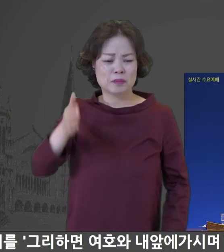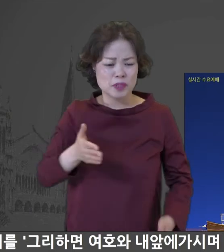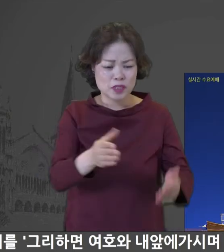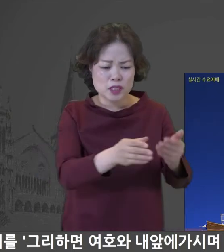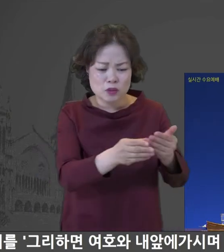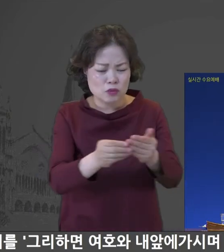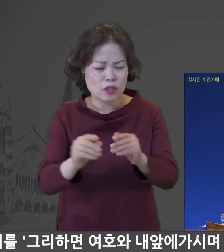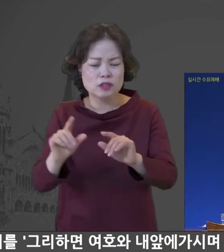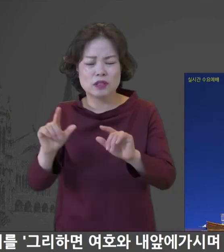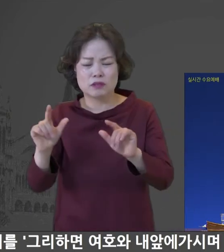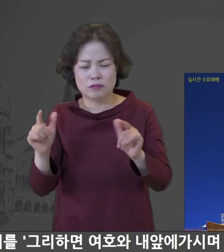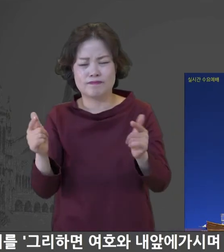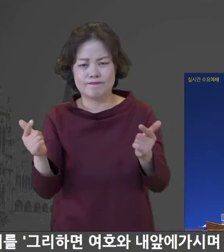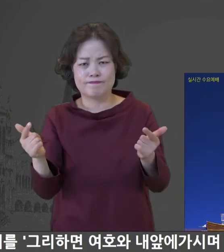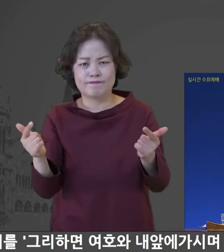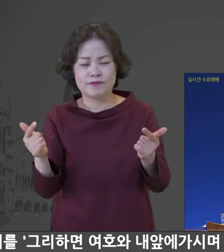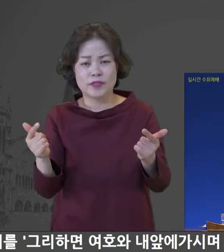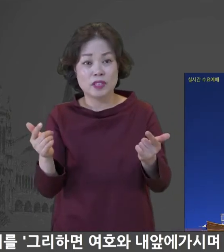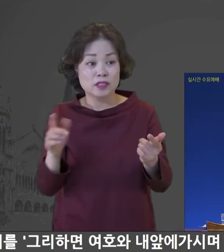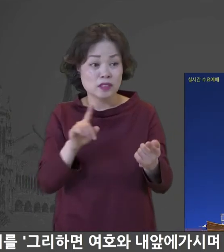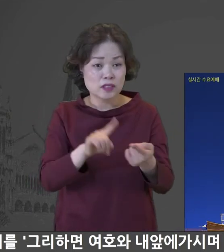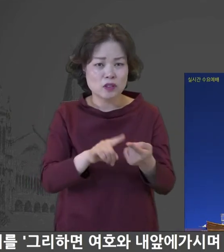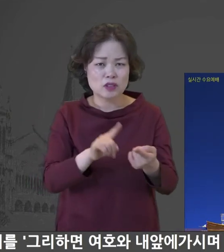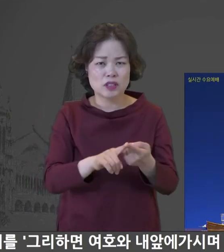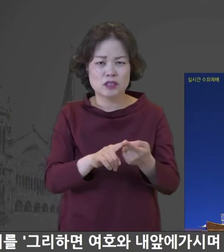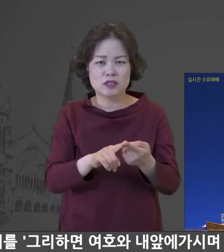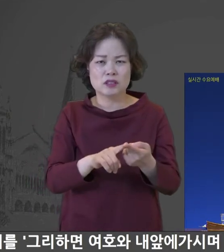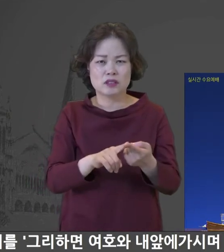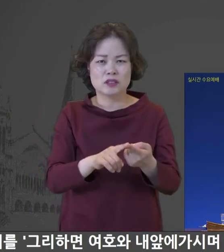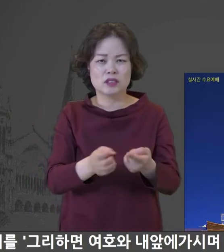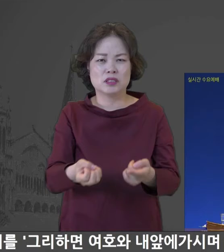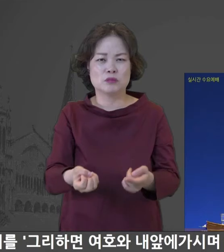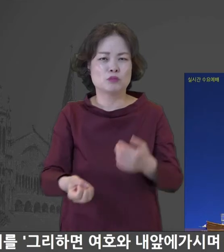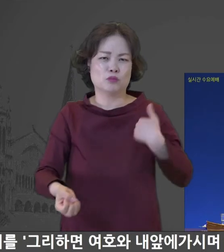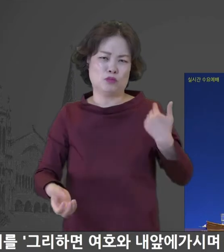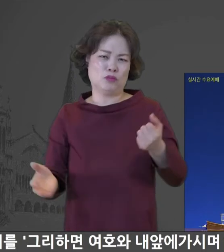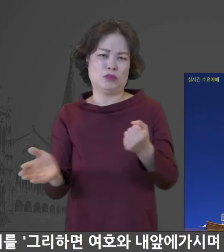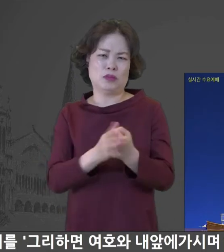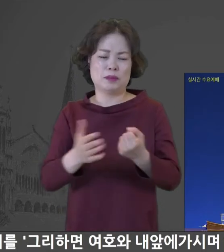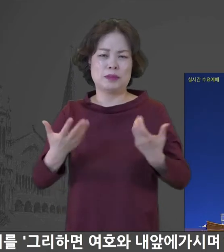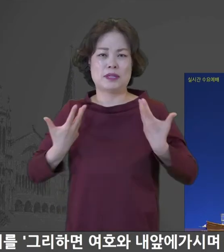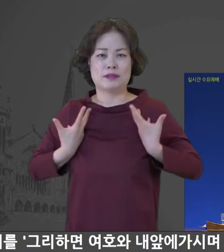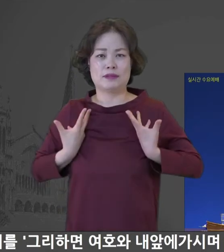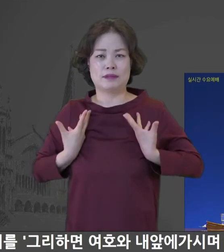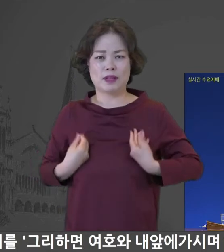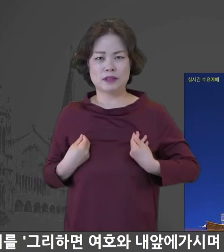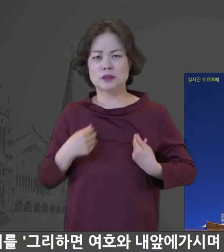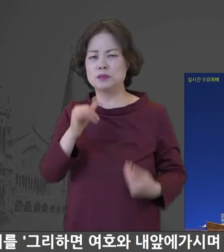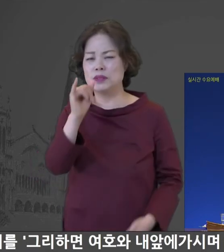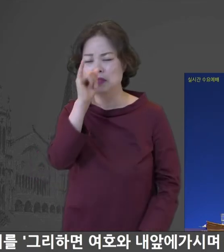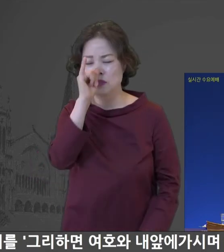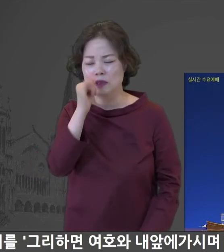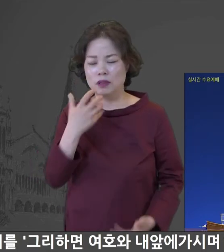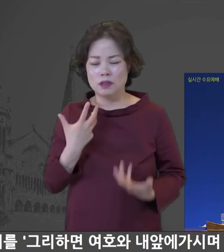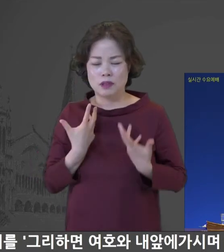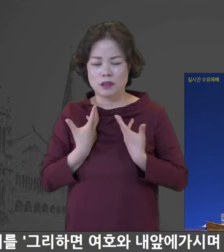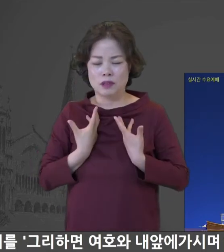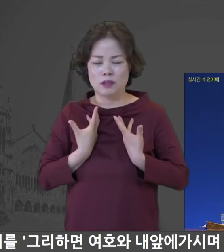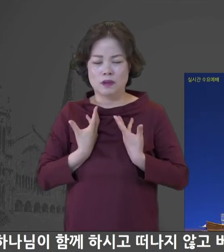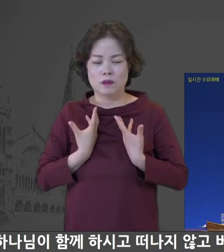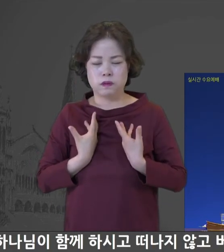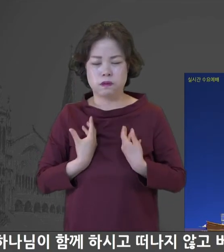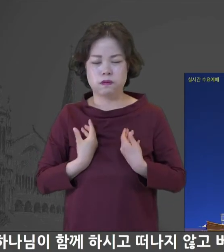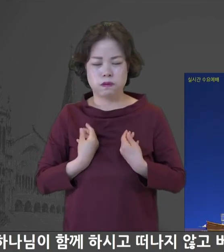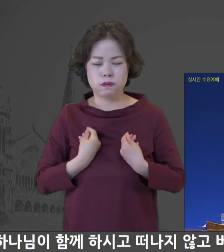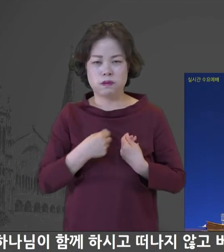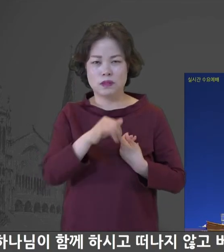않는 것 같고, 바로 이 사실을 놓치기 때문에 우리 마음속에 낙심이 찾아오고 절망이 찾아오는 거 아니겠습니까?